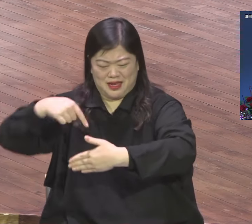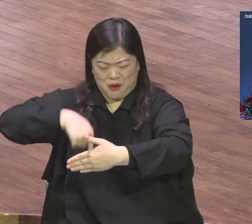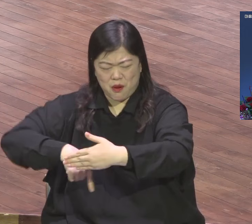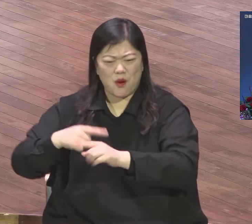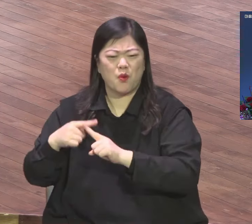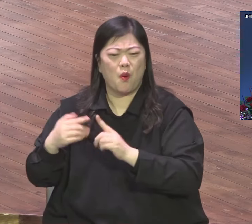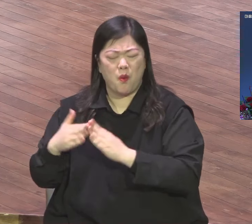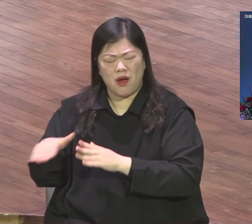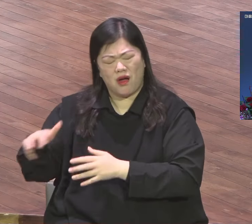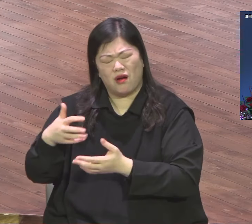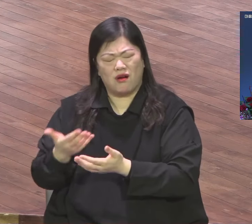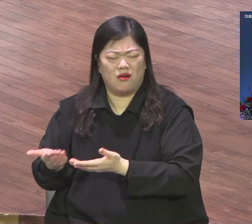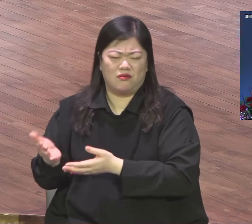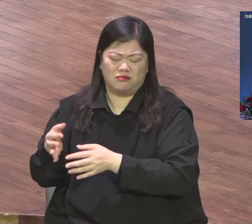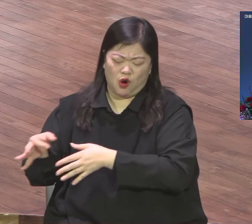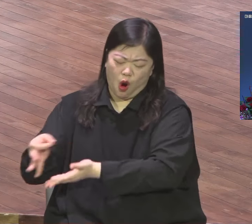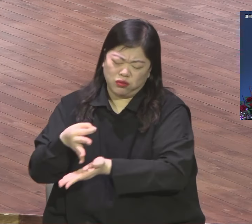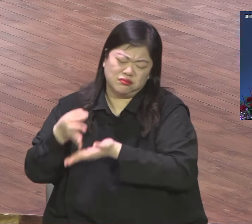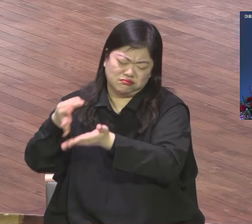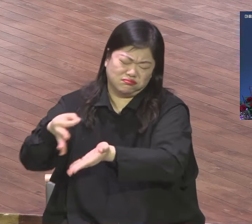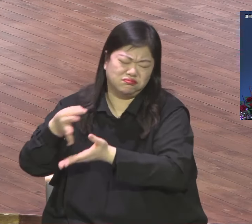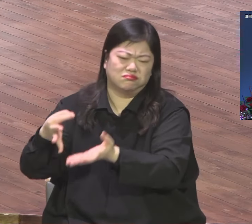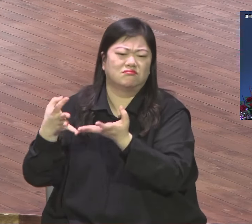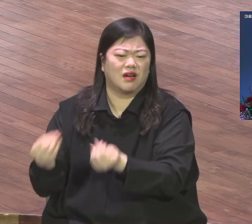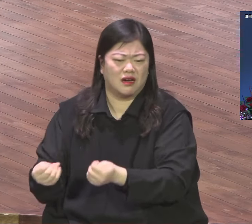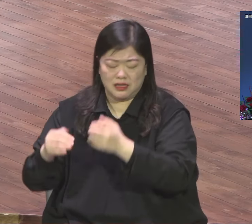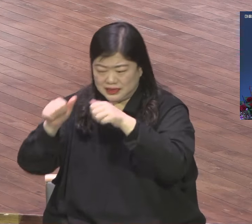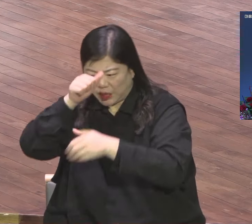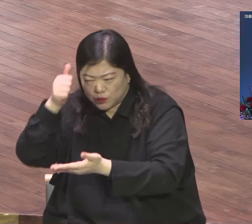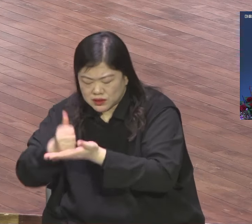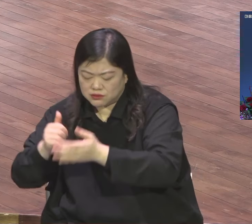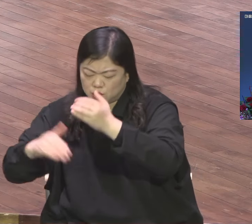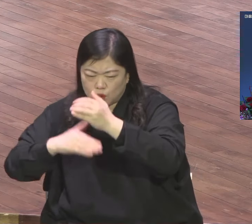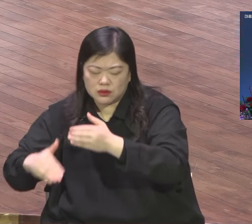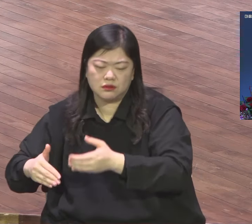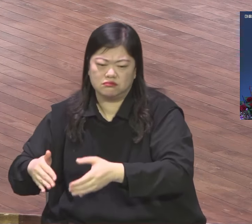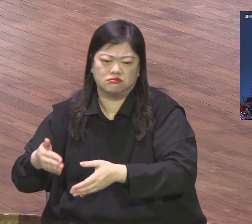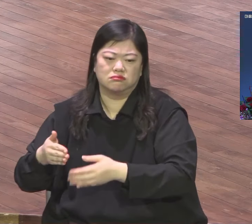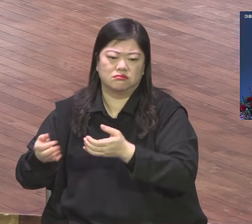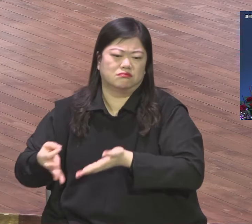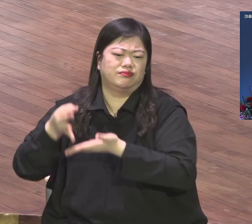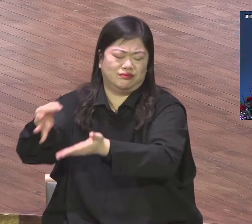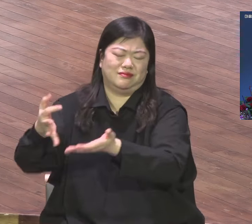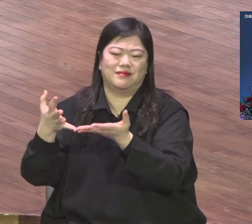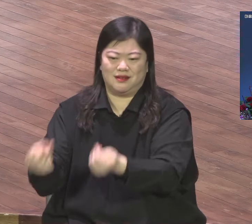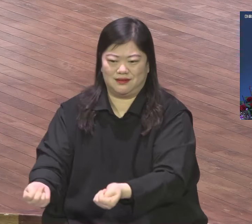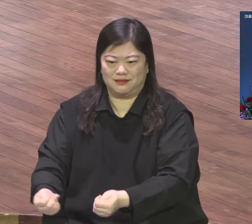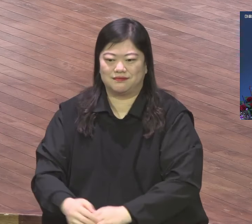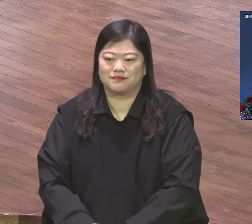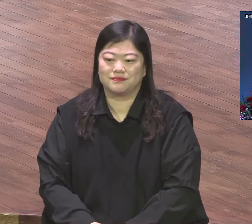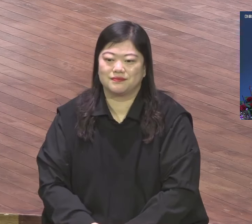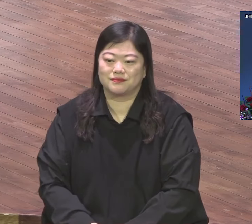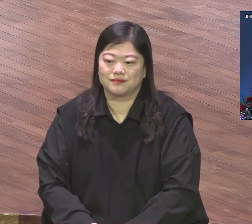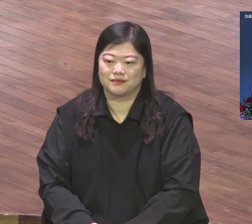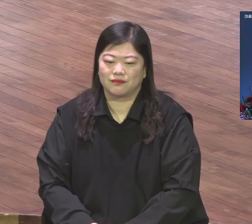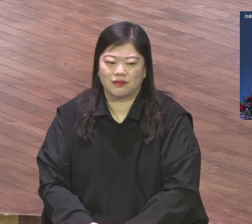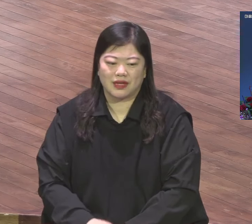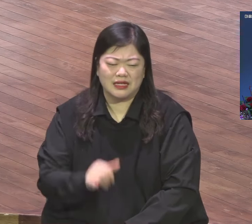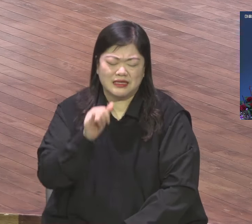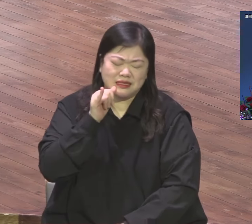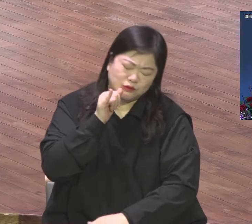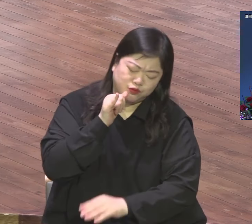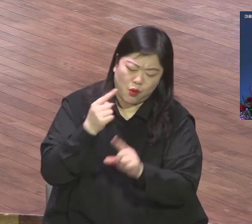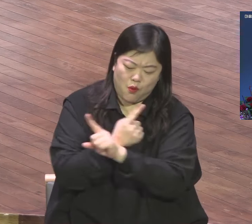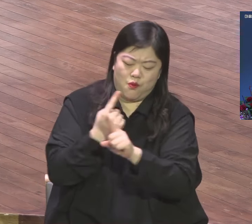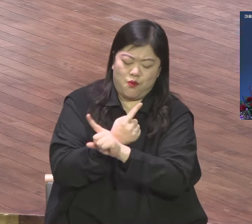번딩도 이 백구전 할 정도로 그런 헌신을 온 힘을 다해서 한 모습입니다. 야 정말 대단한